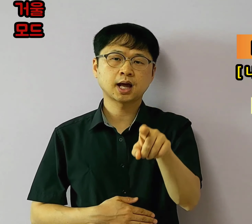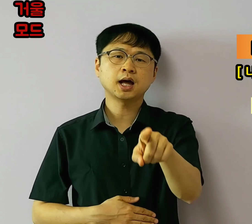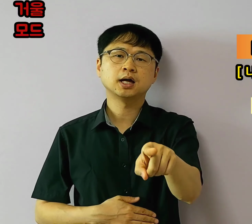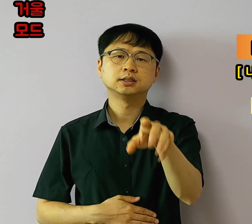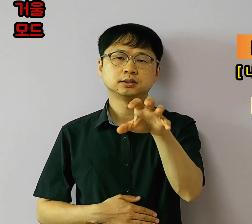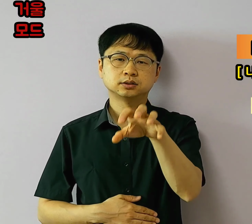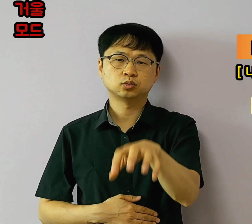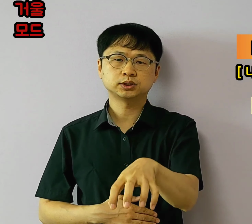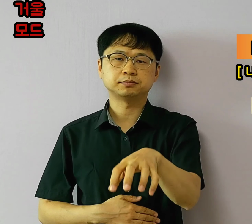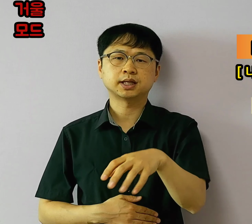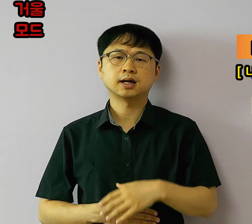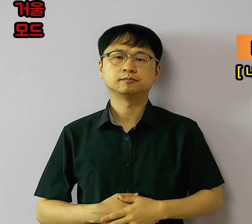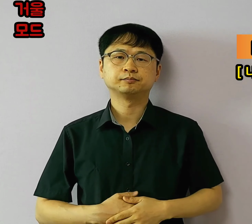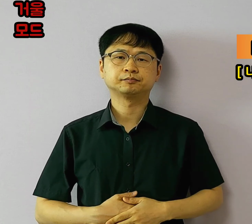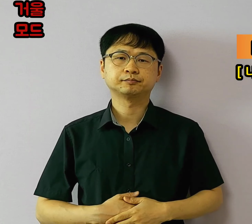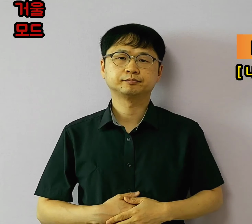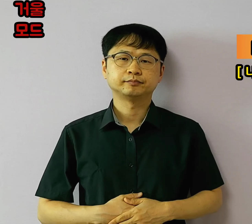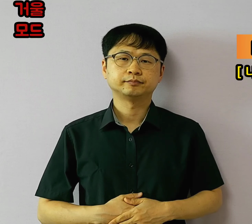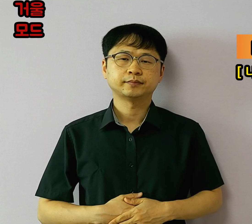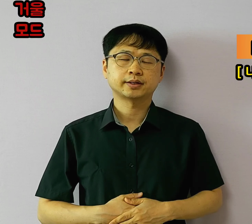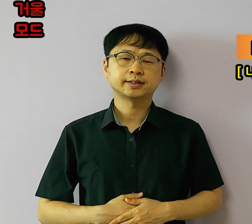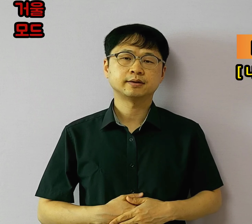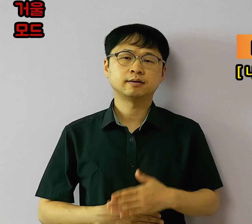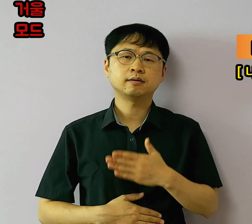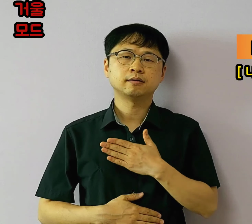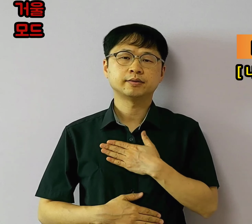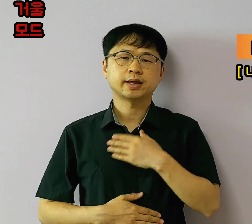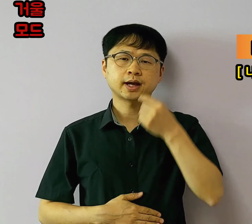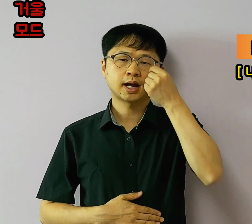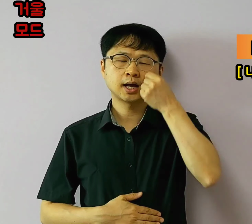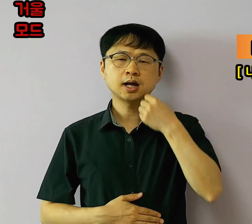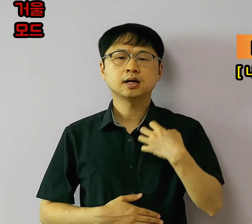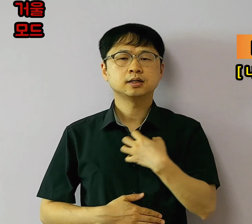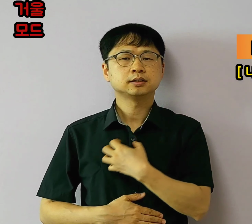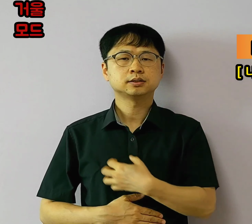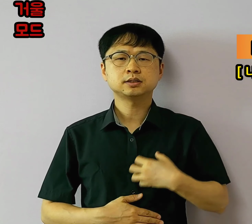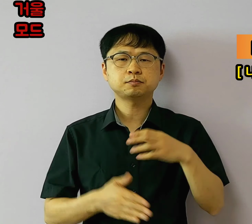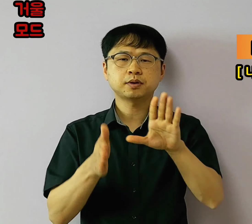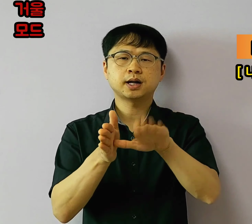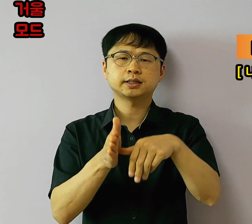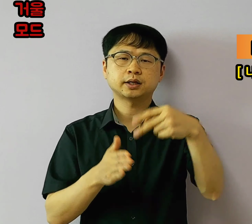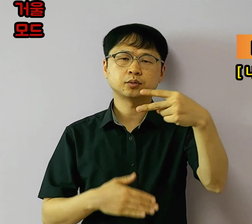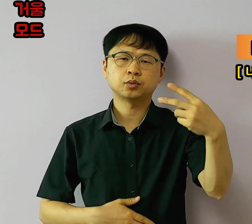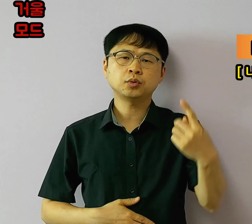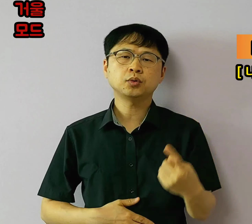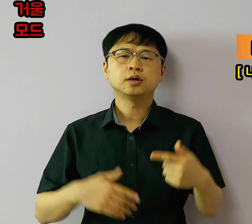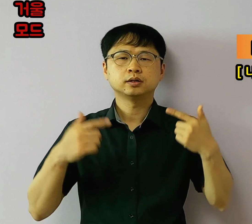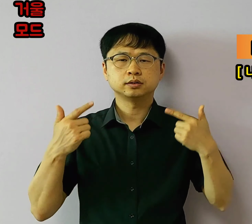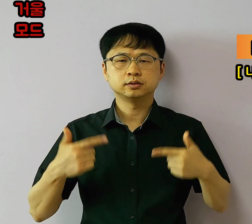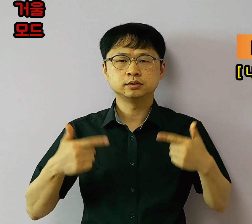됩니다. 그곳입니다. 네, 그래서 내가 슬퍼할 때도